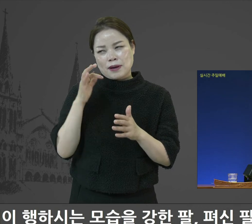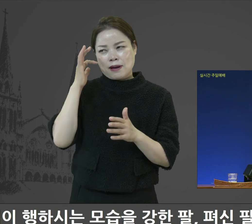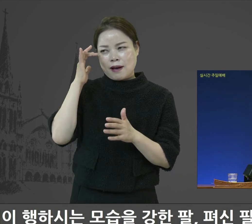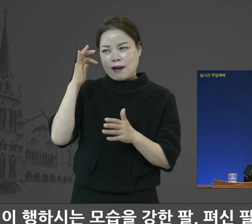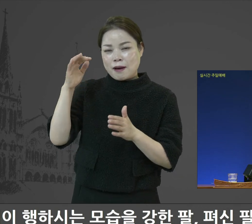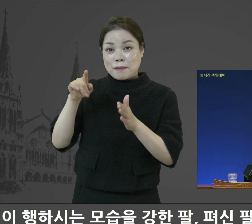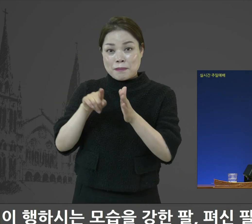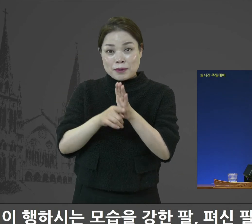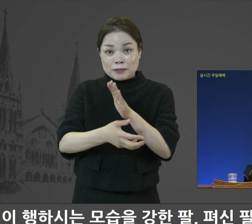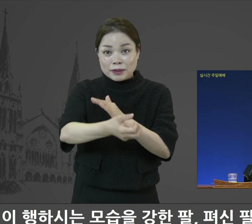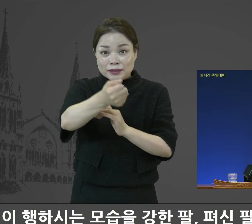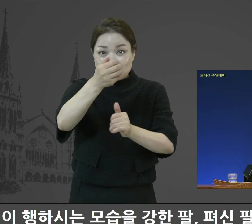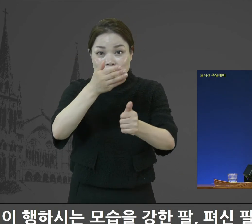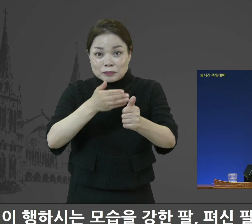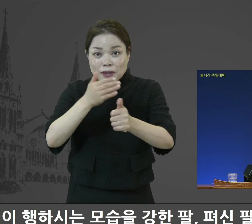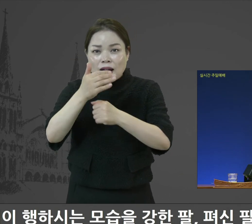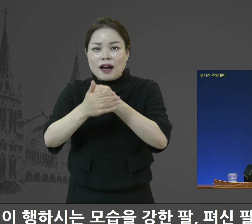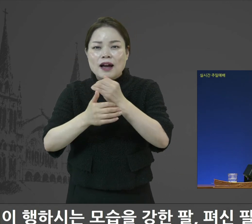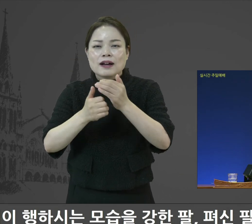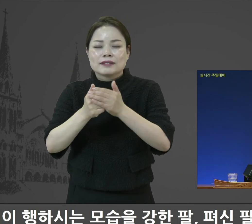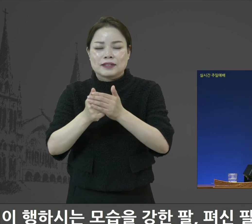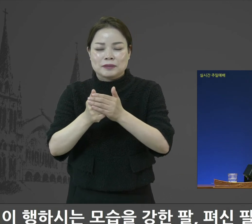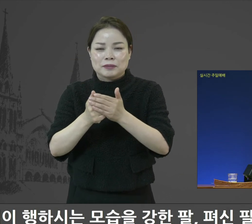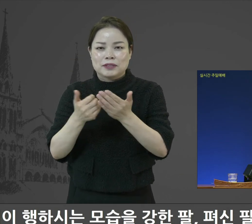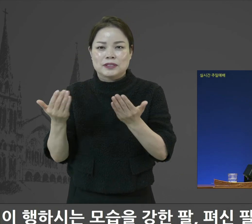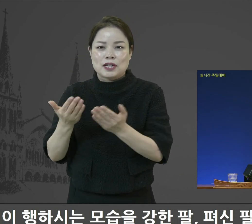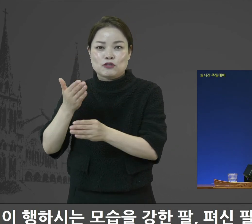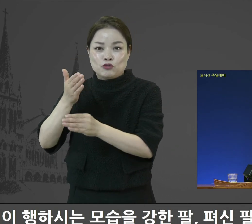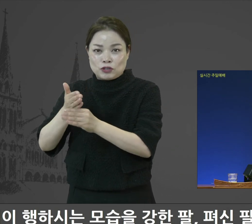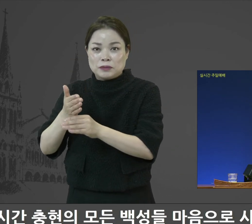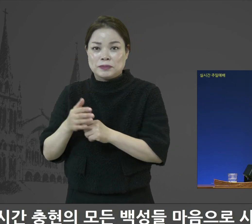믿고 받으시기 바랍니다. 하나님은 일하십니다.